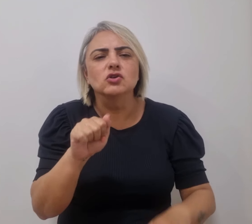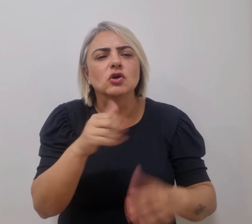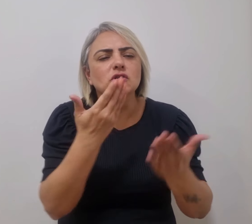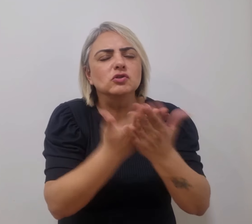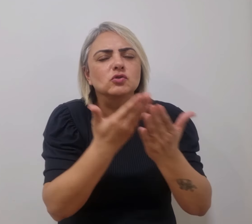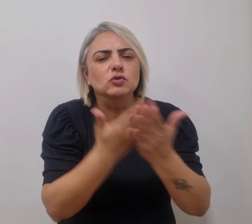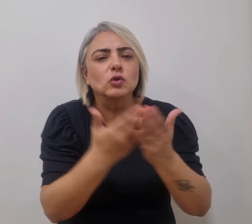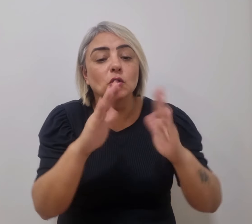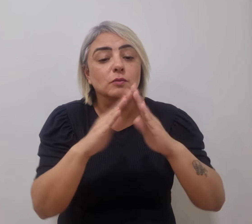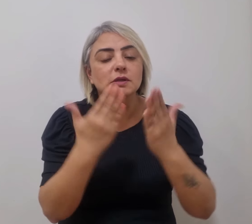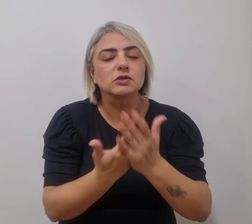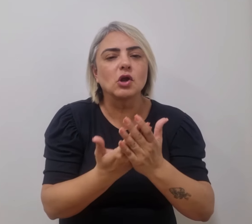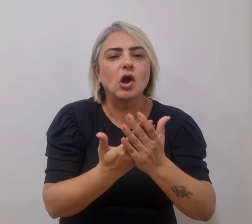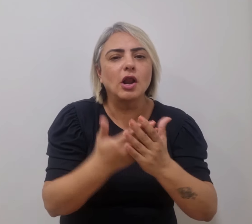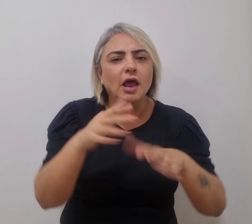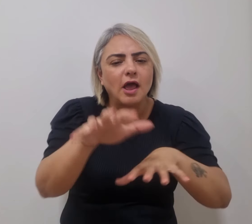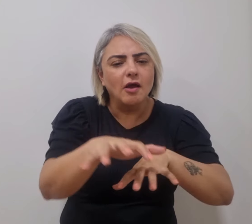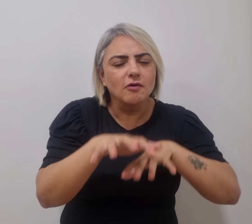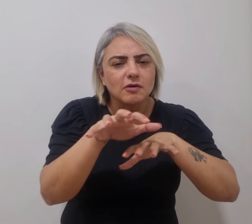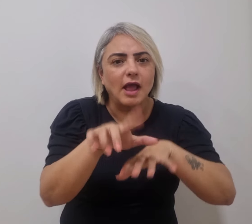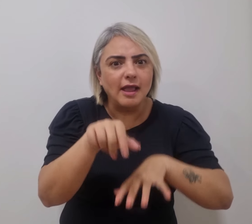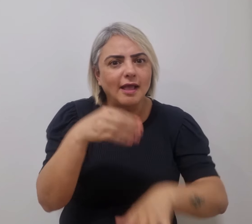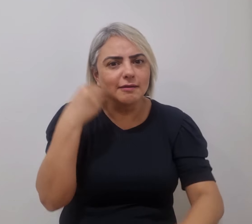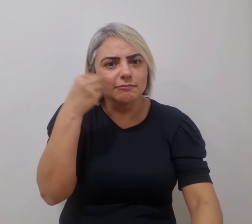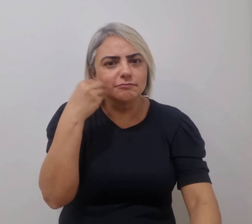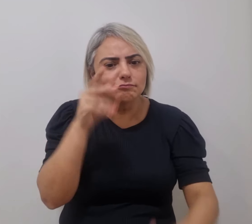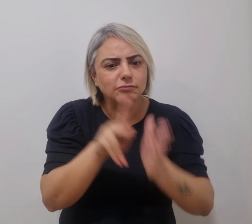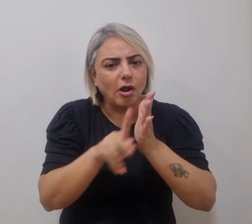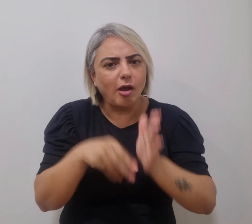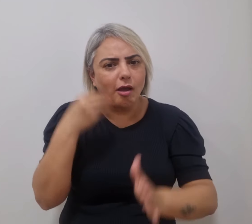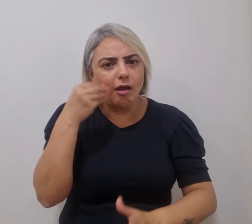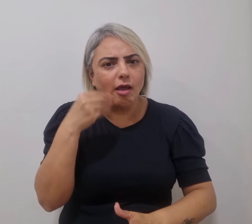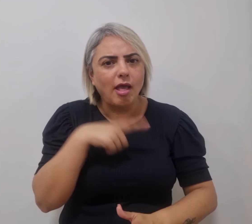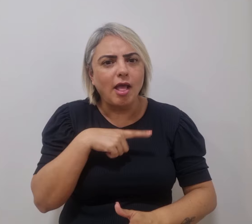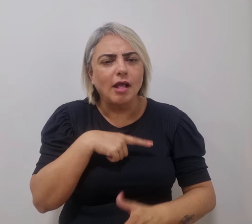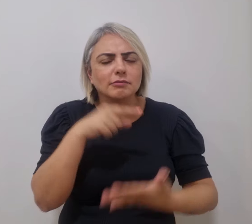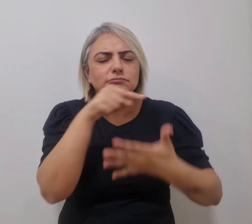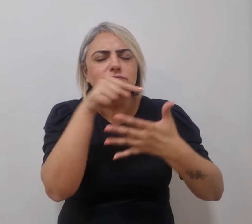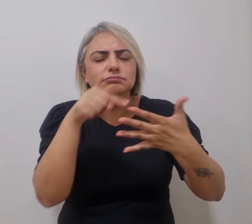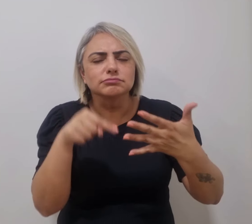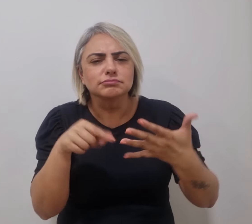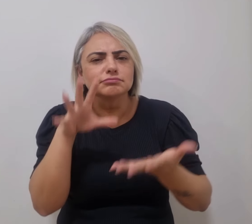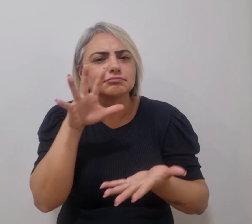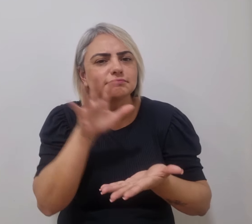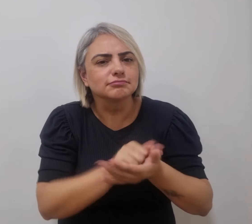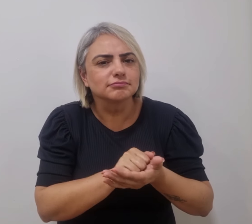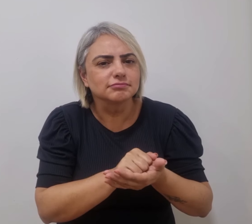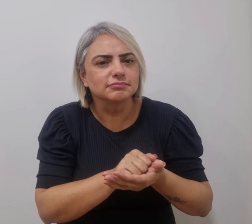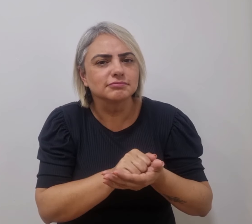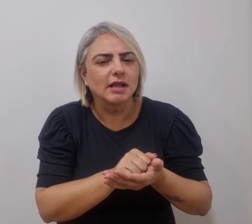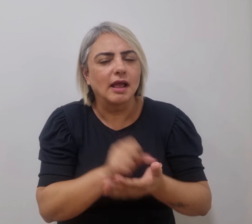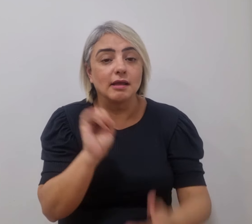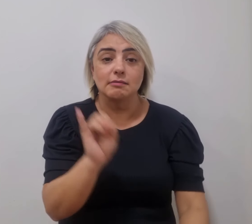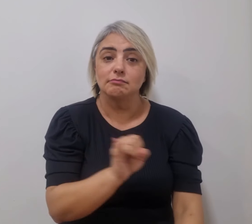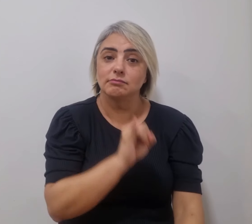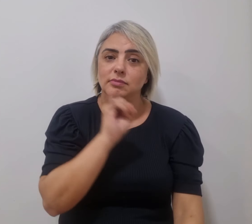e é da própria vivência que traz os argumentos consolidados da importância de uma